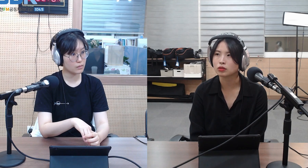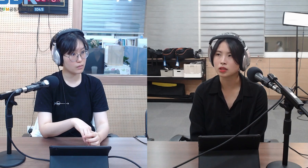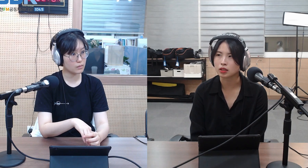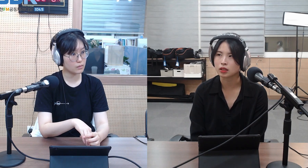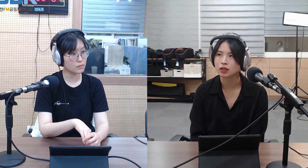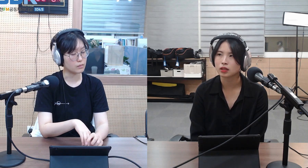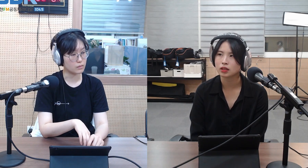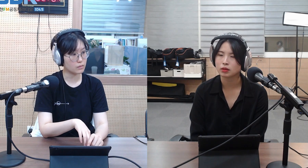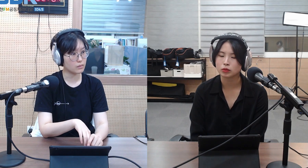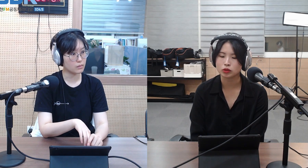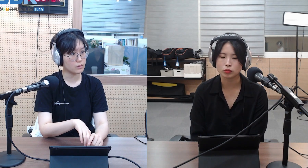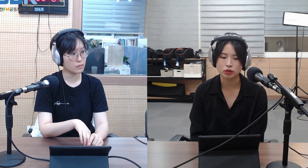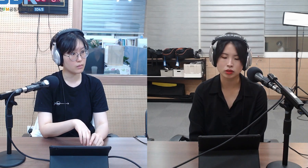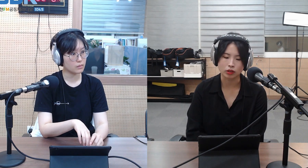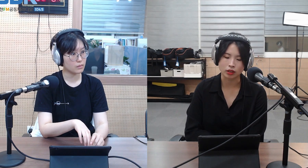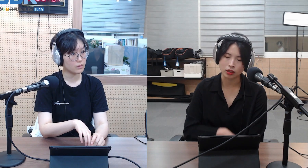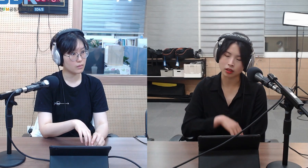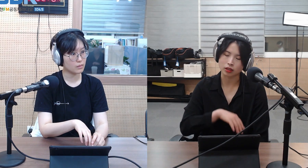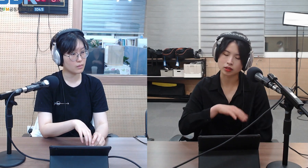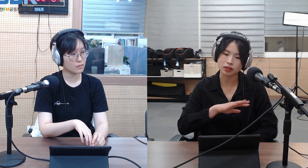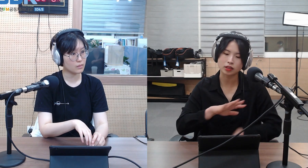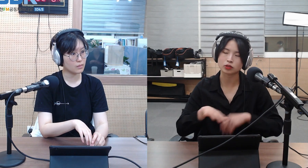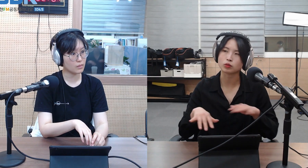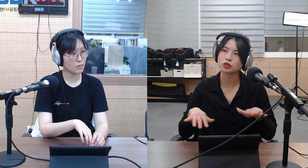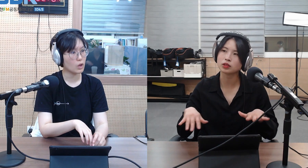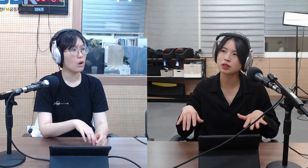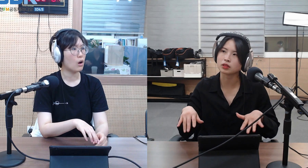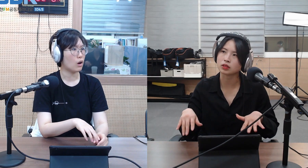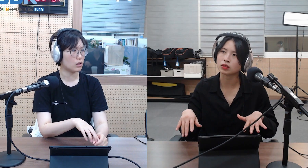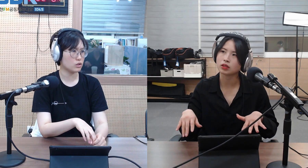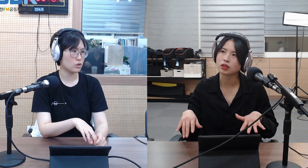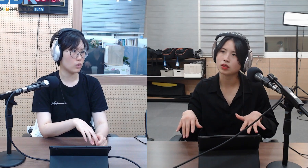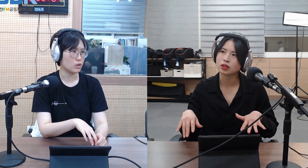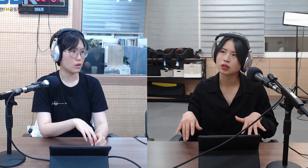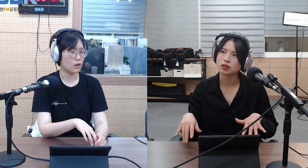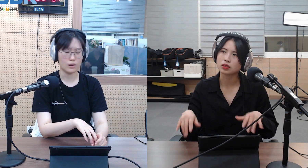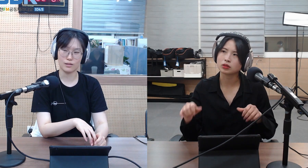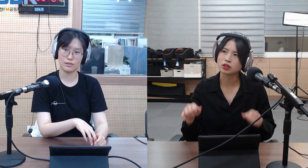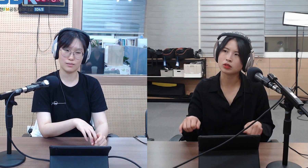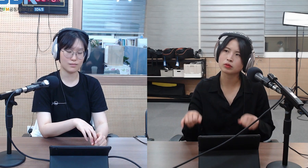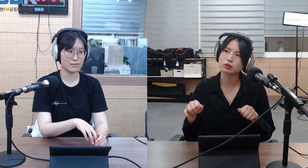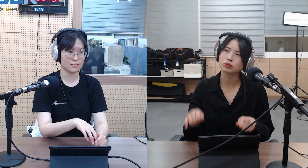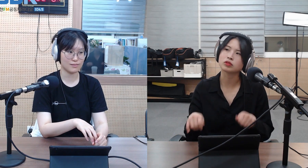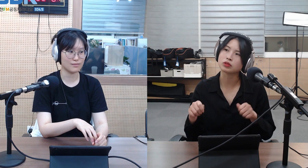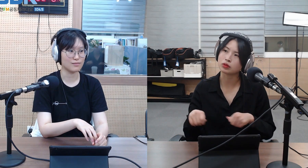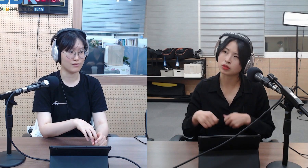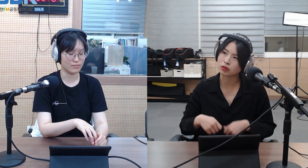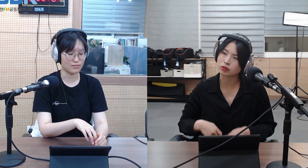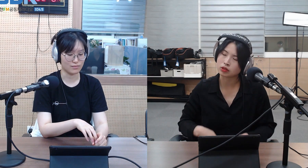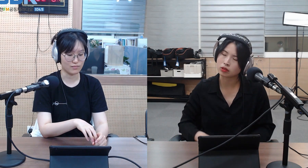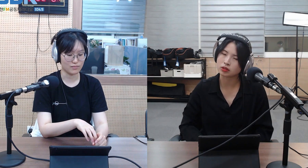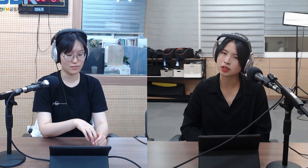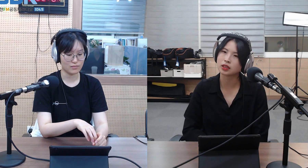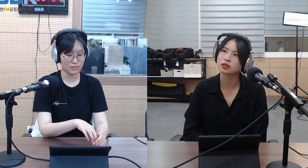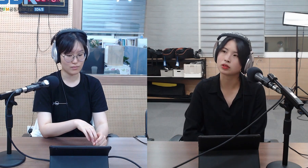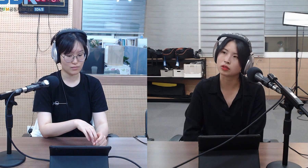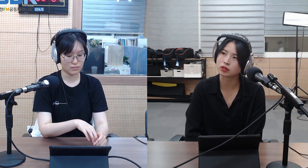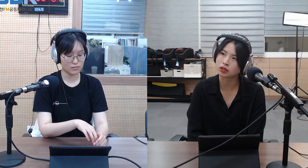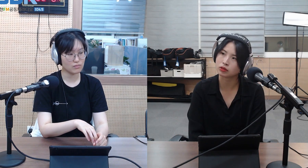경찰 뭐 정부에서 되게 제재가 너무 심했어요. 그렇죠. 그리고 직원분들도 그렇고 지하철역